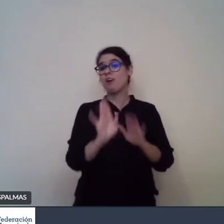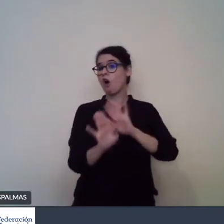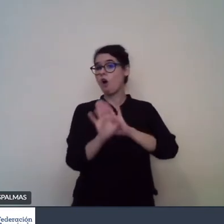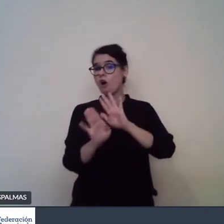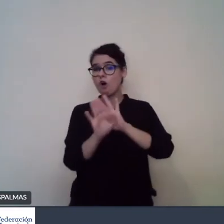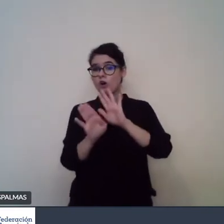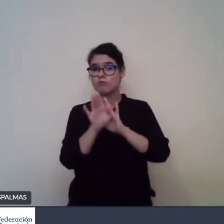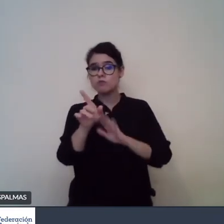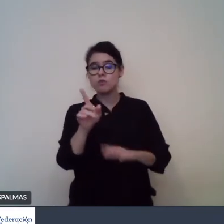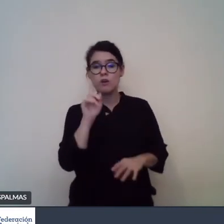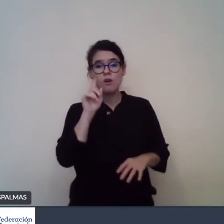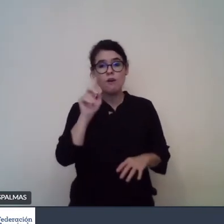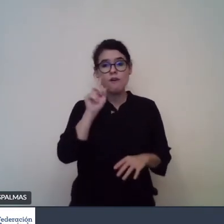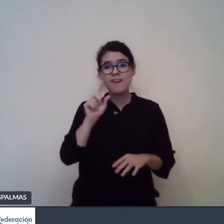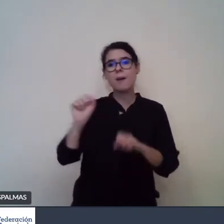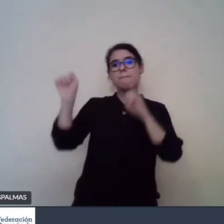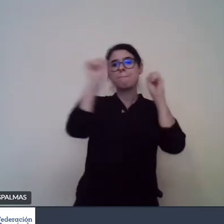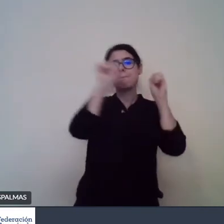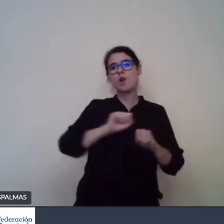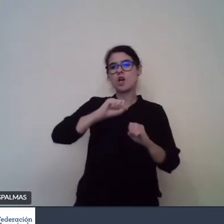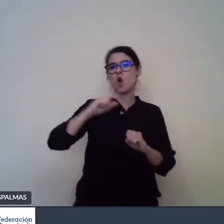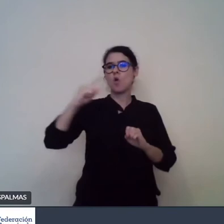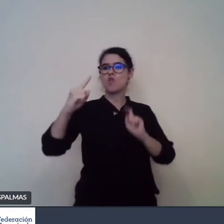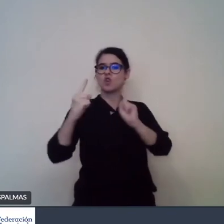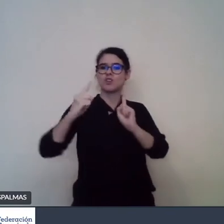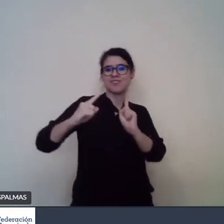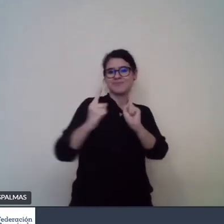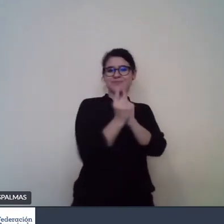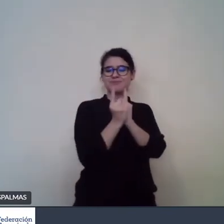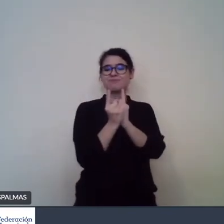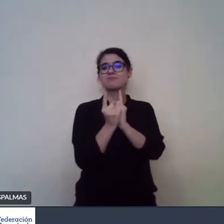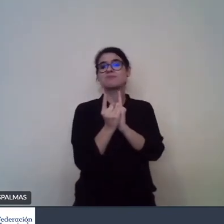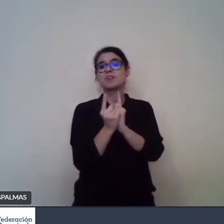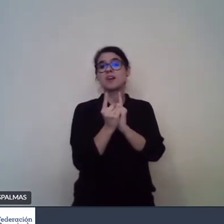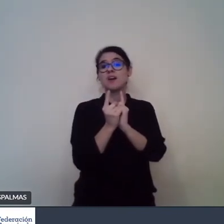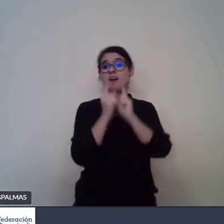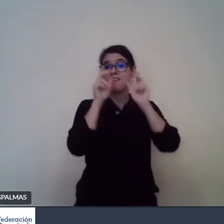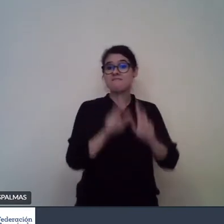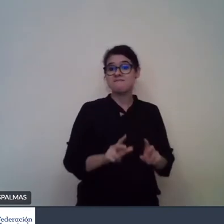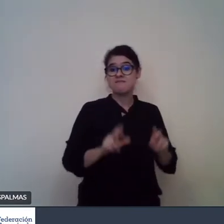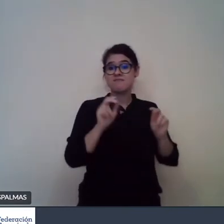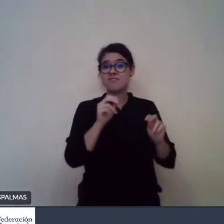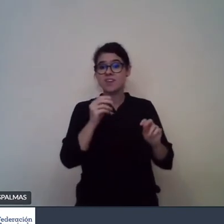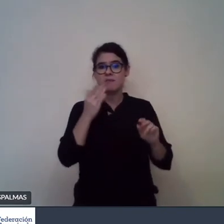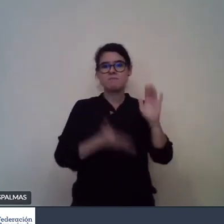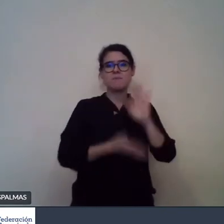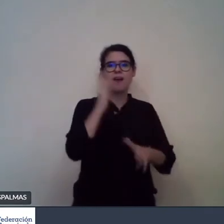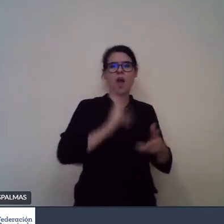Intento atacar uno contra uno, bloqueo directo lateral, y cuando sale el bloqueo directo lateral, fijaros en el corte del lado contrario de nuevo.